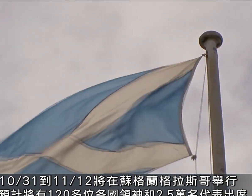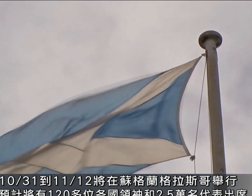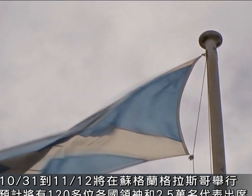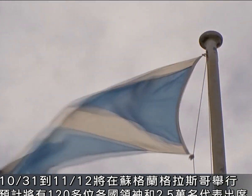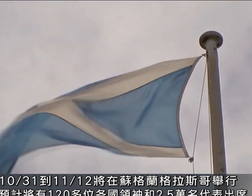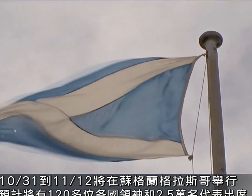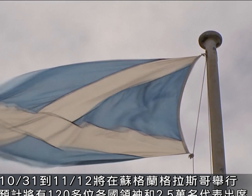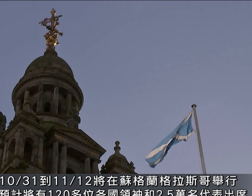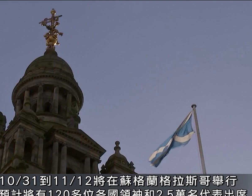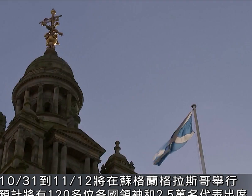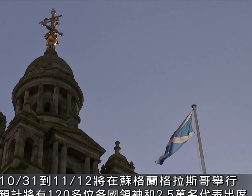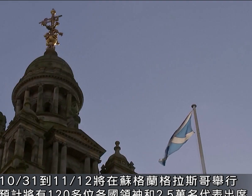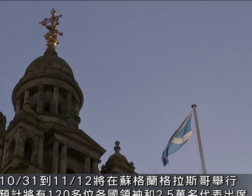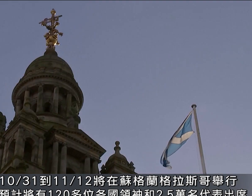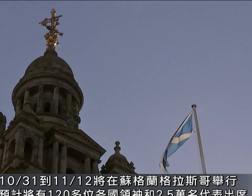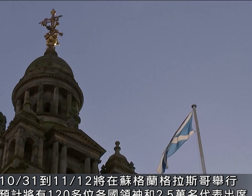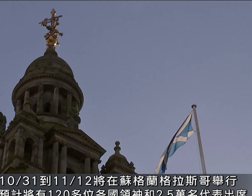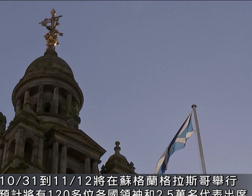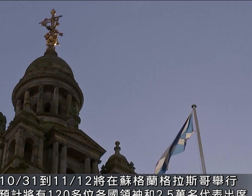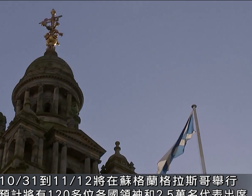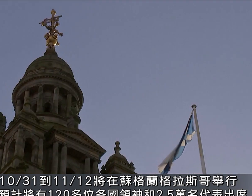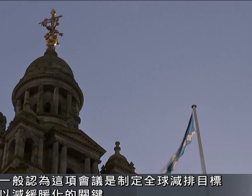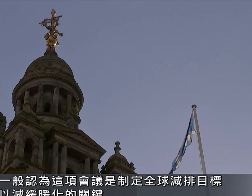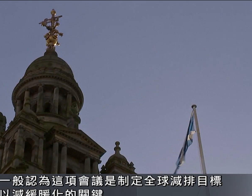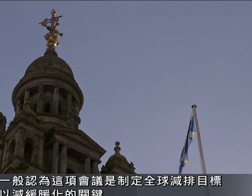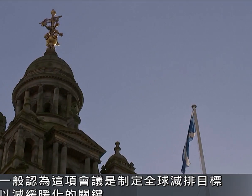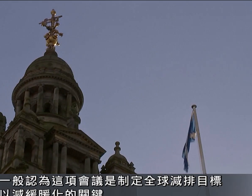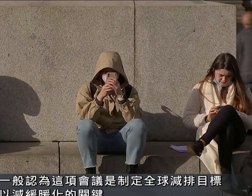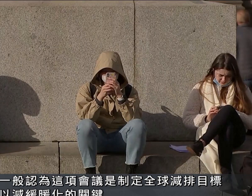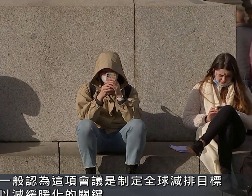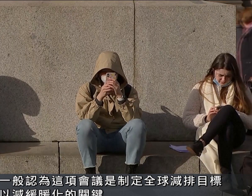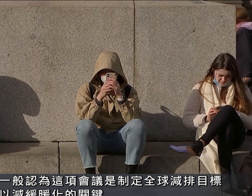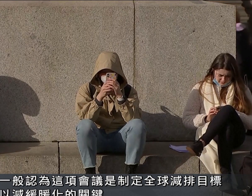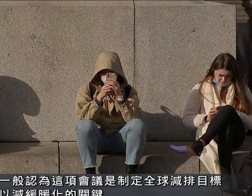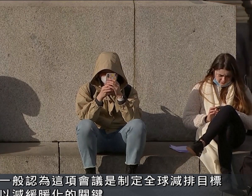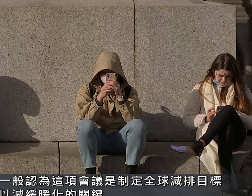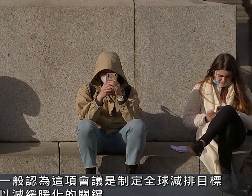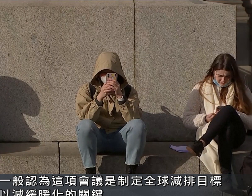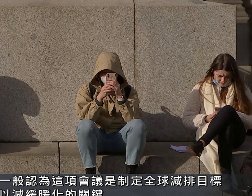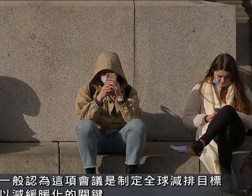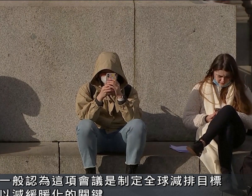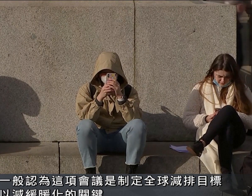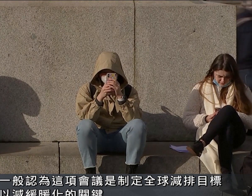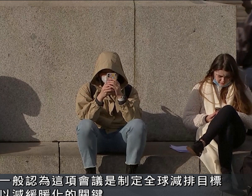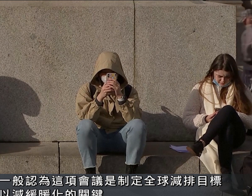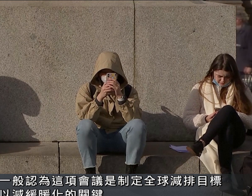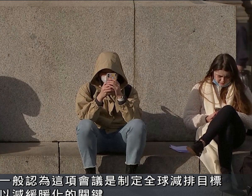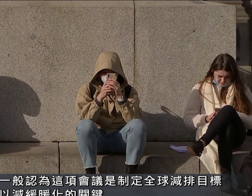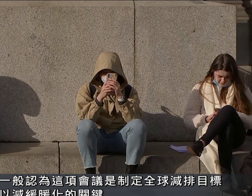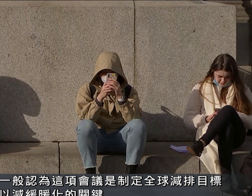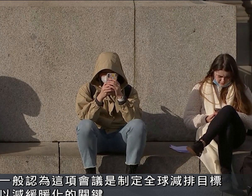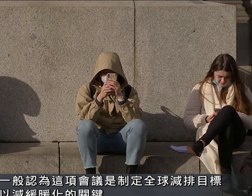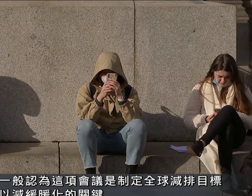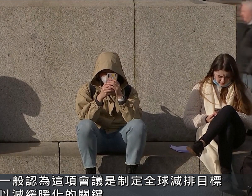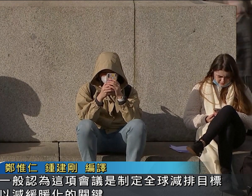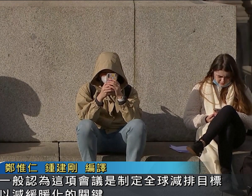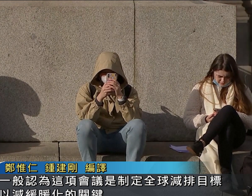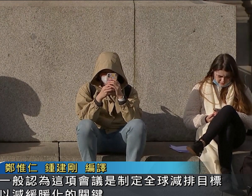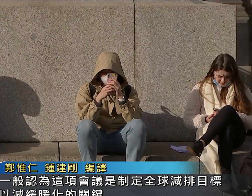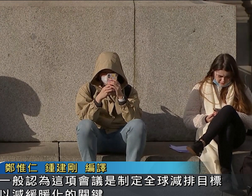各国领袖和2.5万名代表出席。一般认为，这项会议是制定全球减排目标以减缓暖化的关键。公